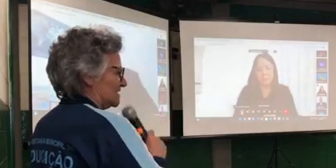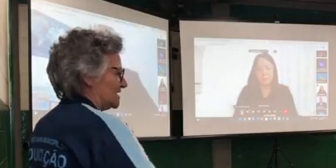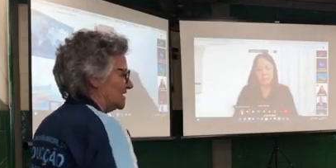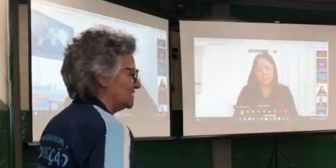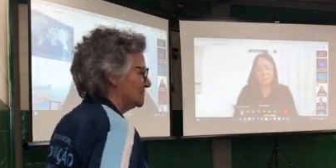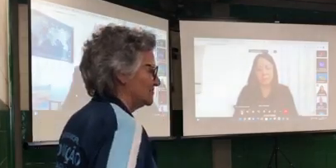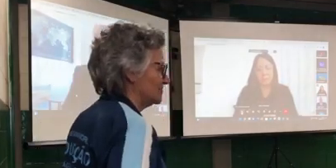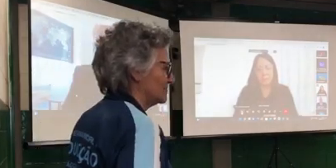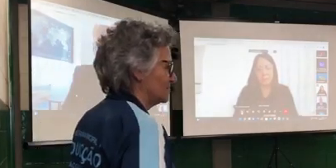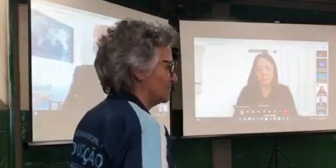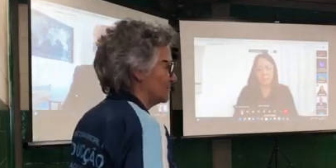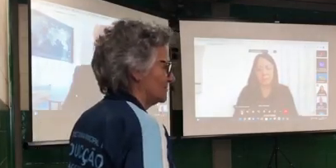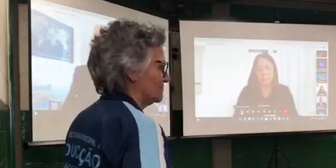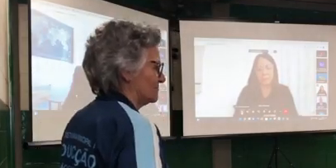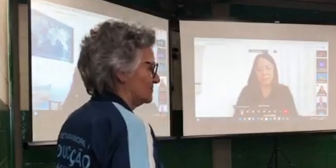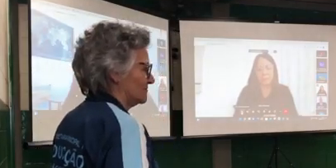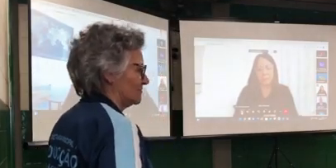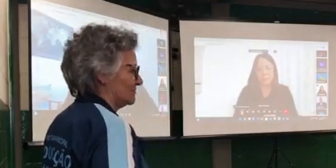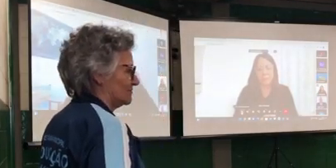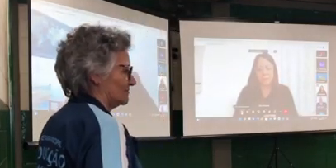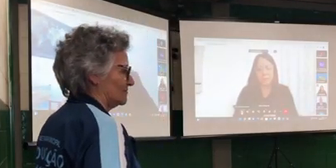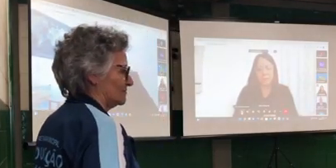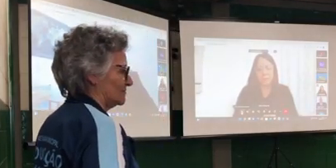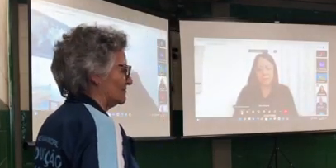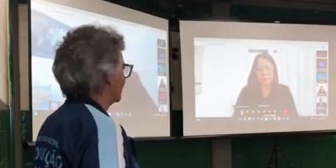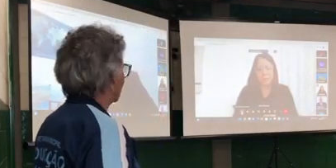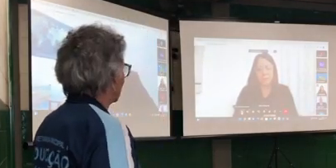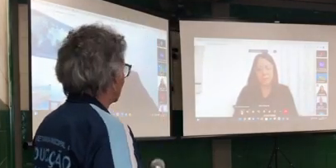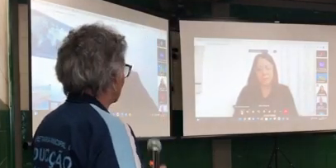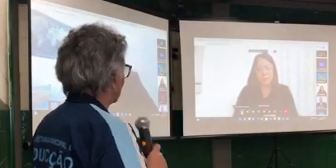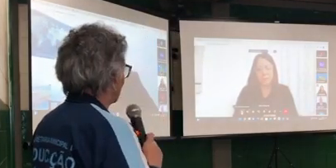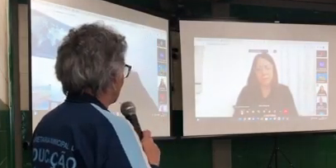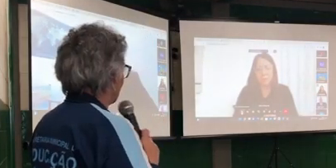Esse aí? Não, o microfone dela está fechado lá.